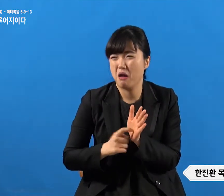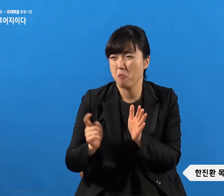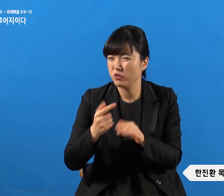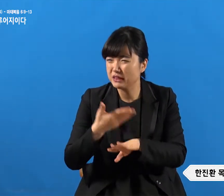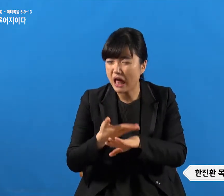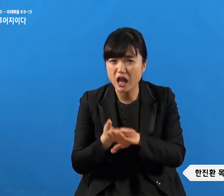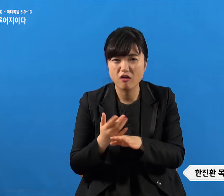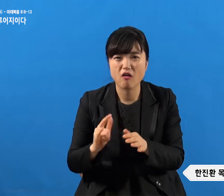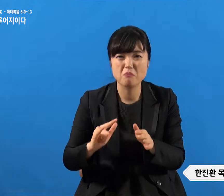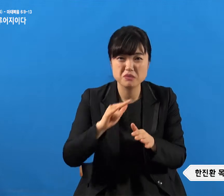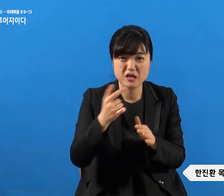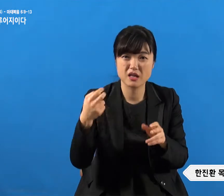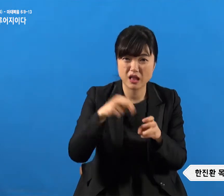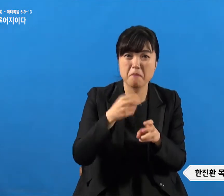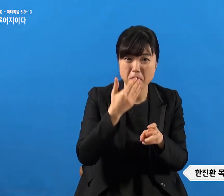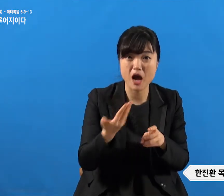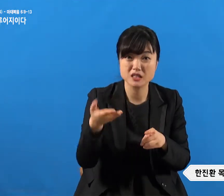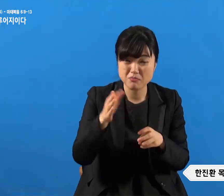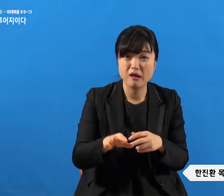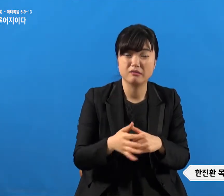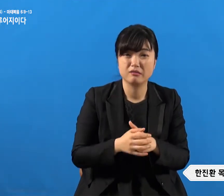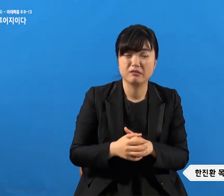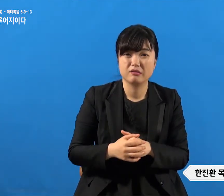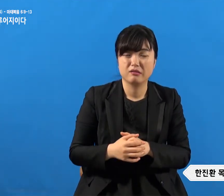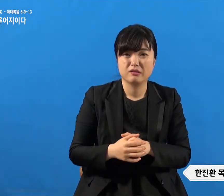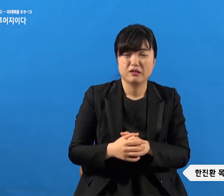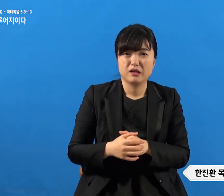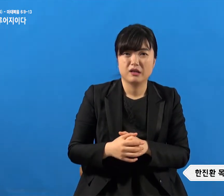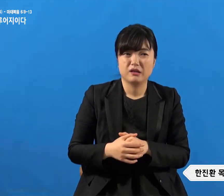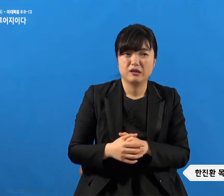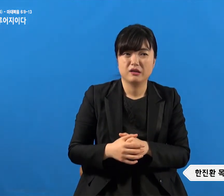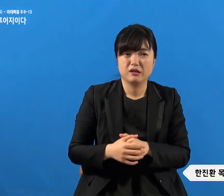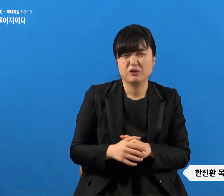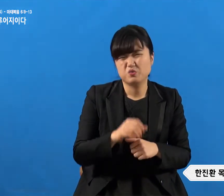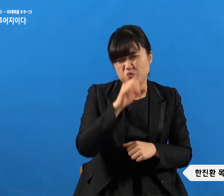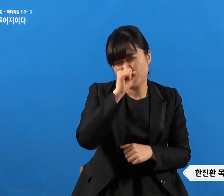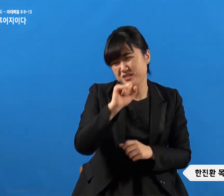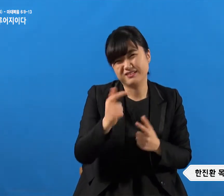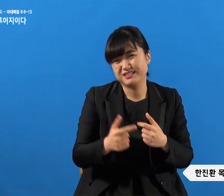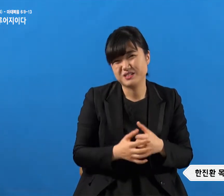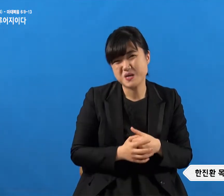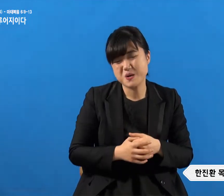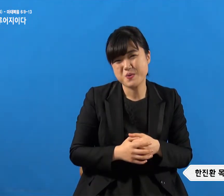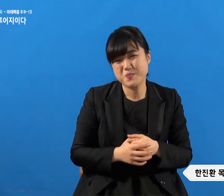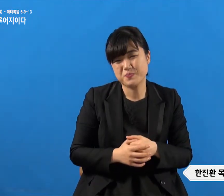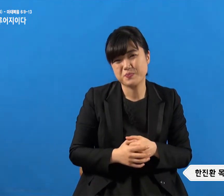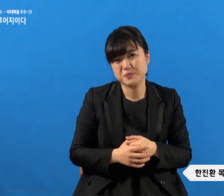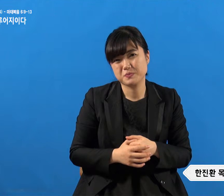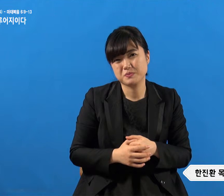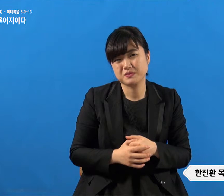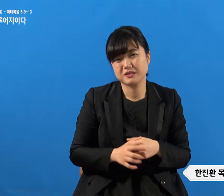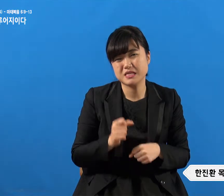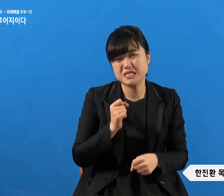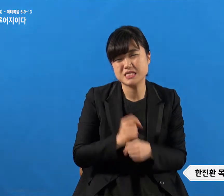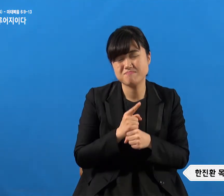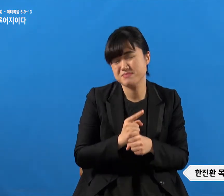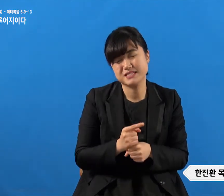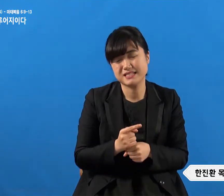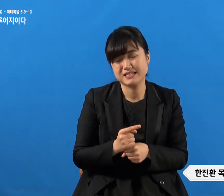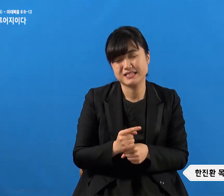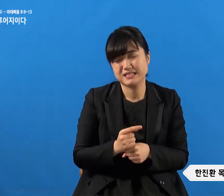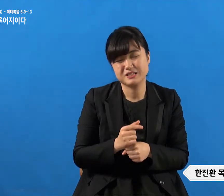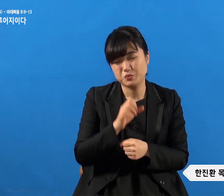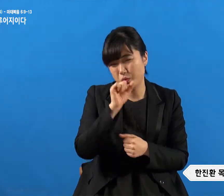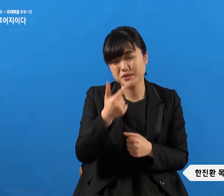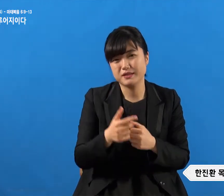새로 스케줄을 짜줄 수는 있지만 그것은 최선은 아닙니다. 최선은 이 물 건너 갔고